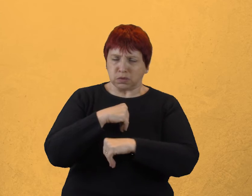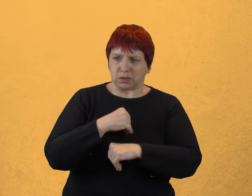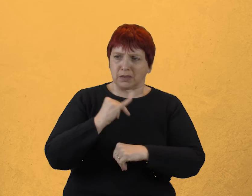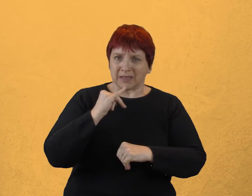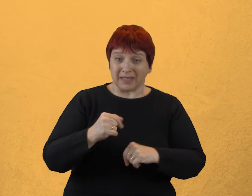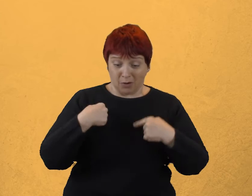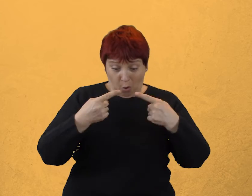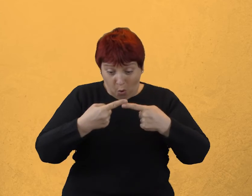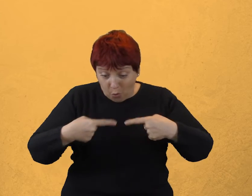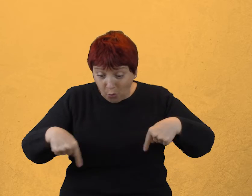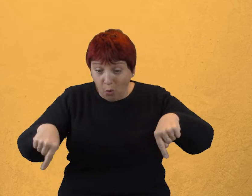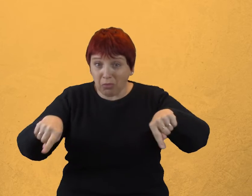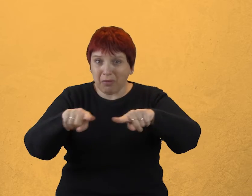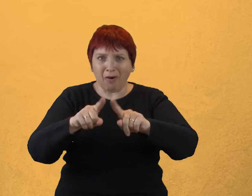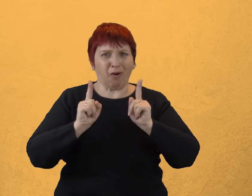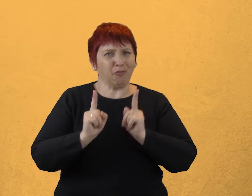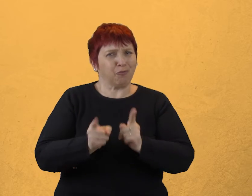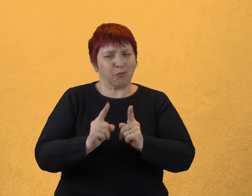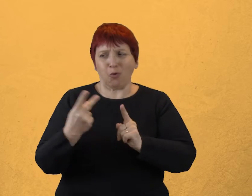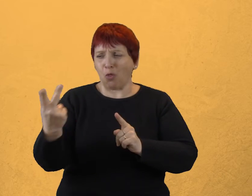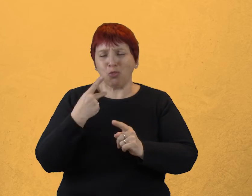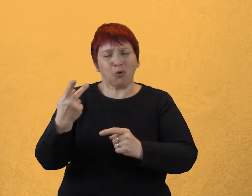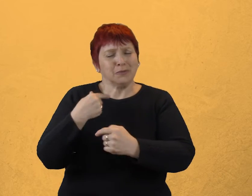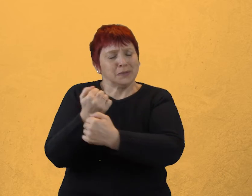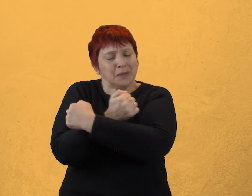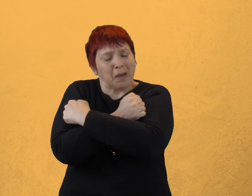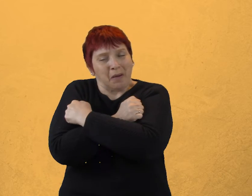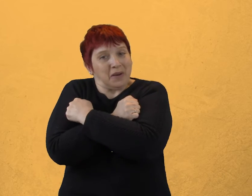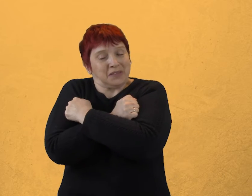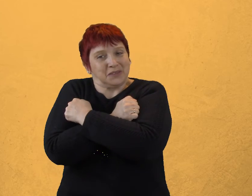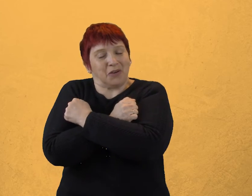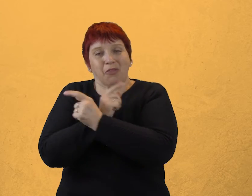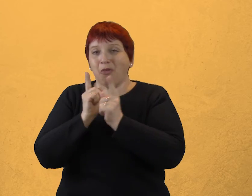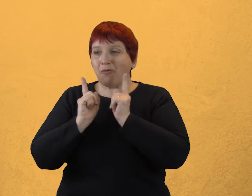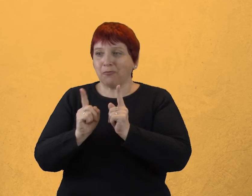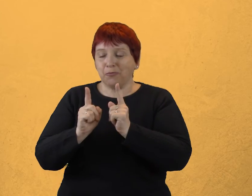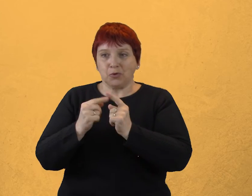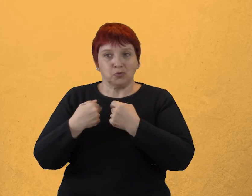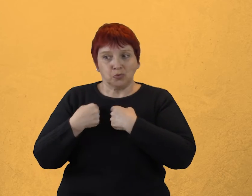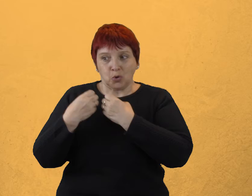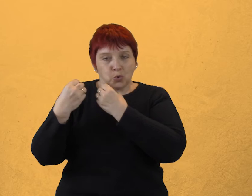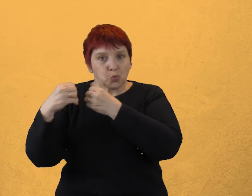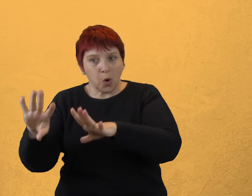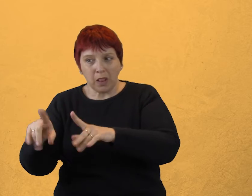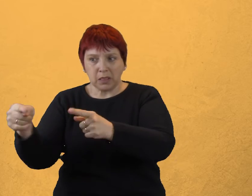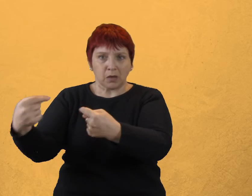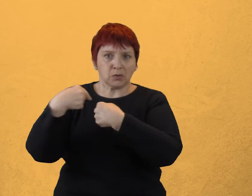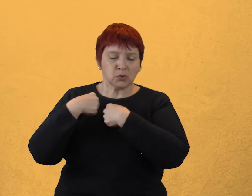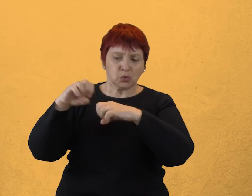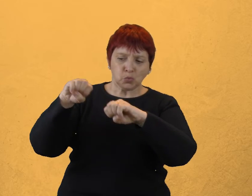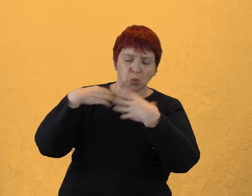alrededor de nosotros que todavía permanecíamos abrazados. Yo no la soltaba. Y ella tampoco a